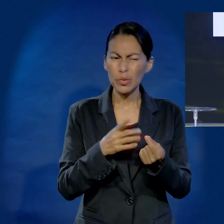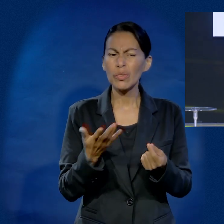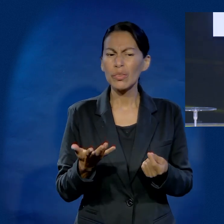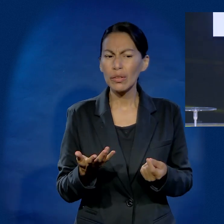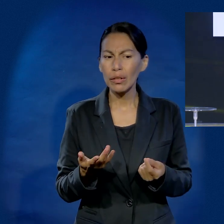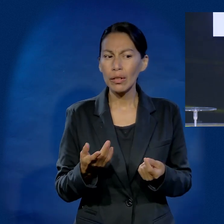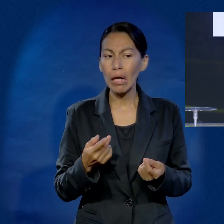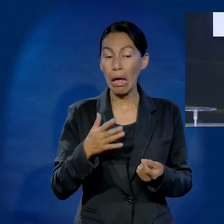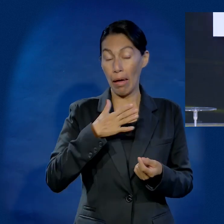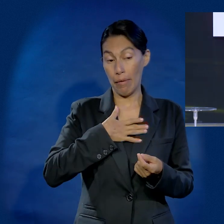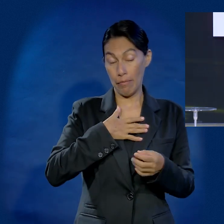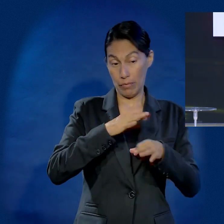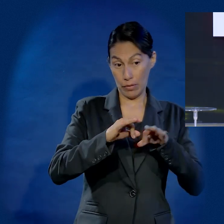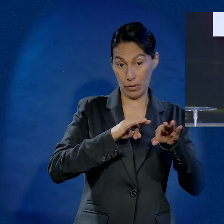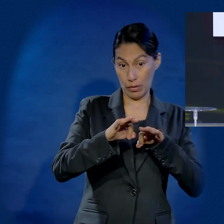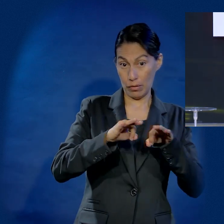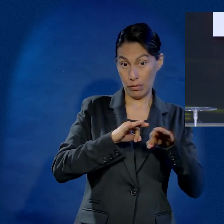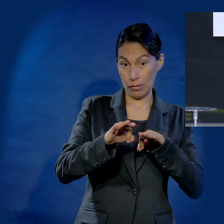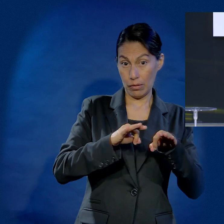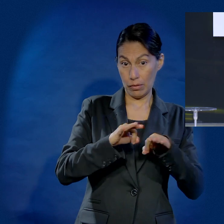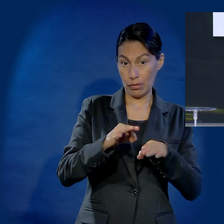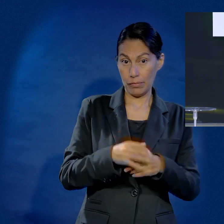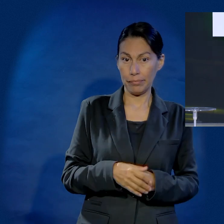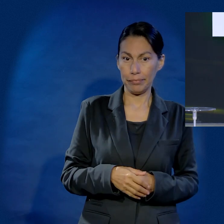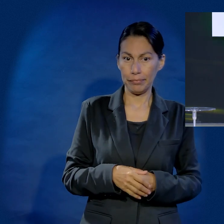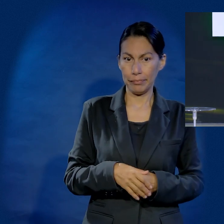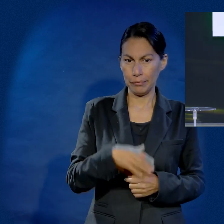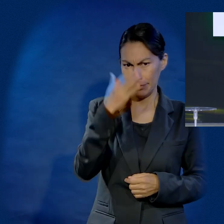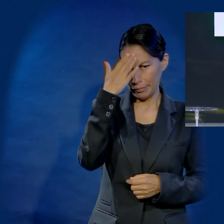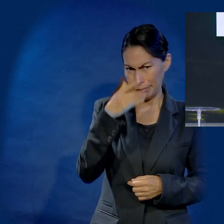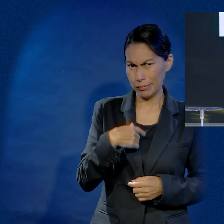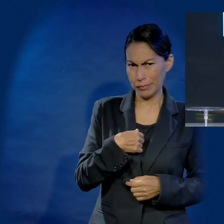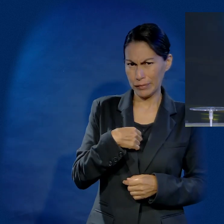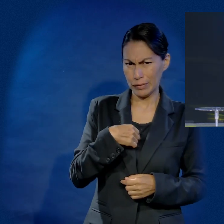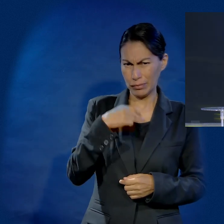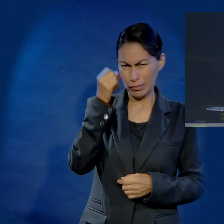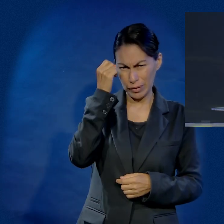yo trabajo. ¿Saben cómo yo me los imagino? Yo me los imagino así.